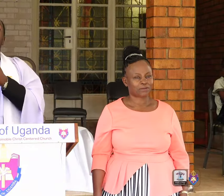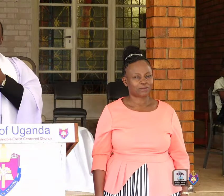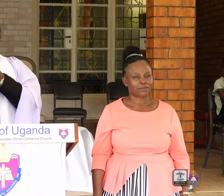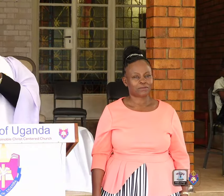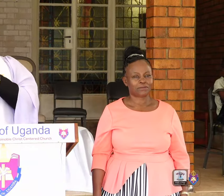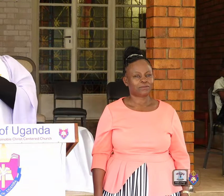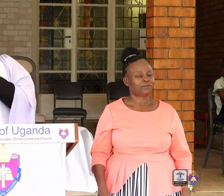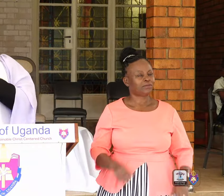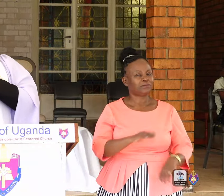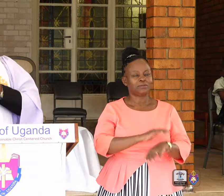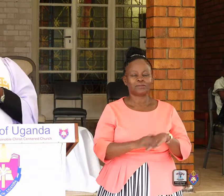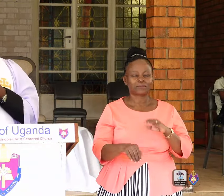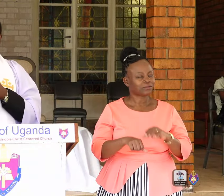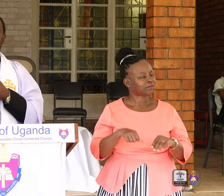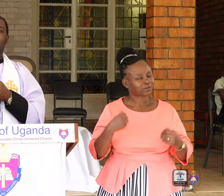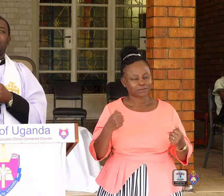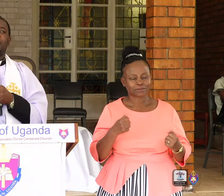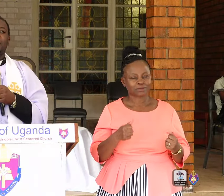togenda kwejjusa owooluganda